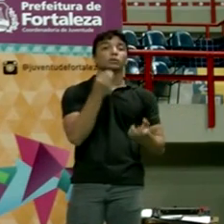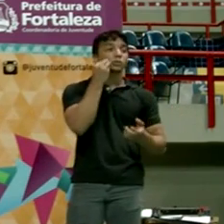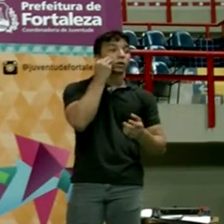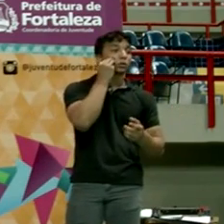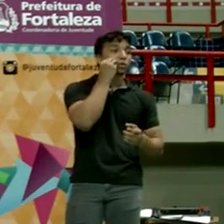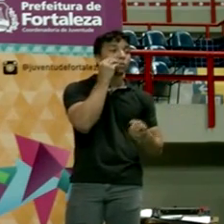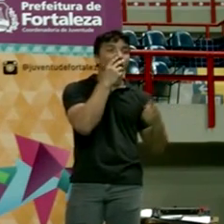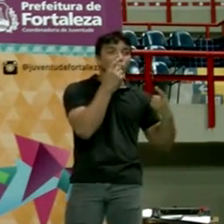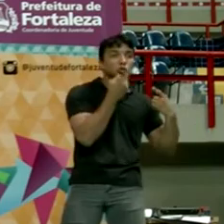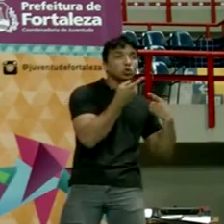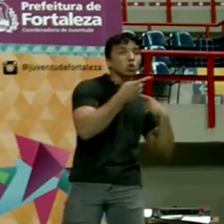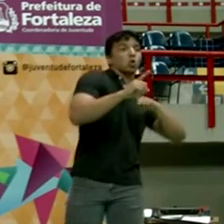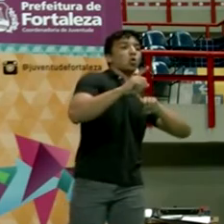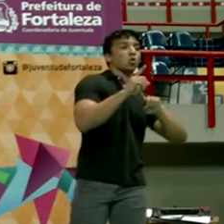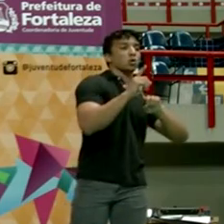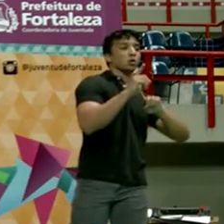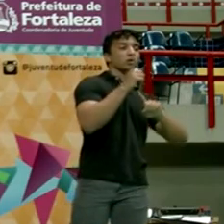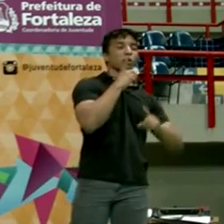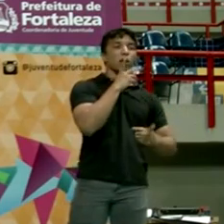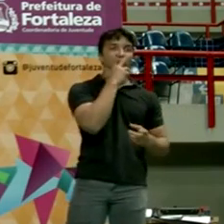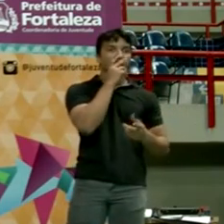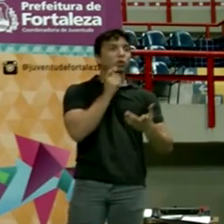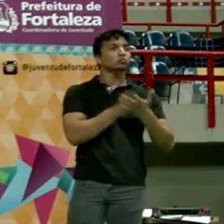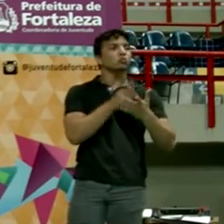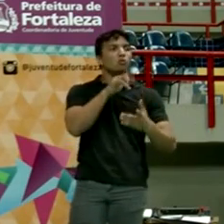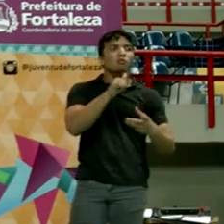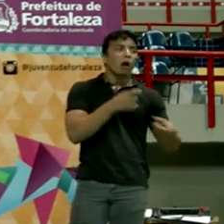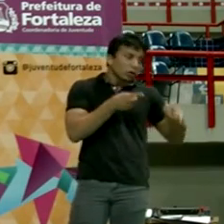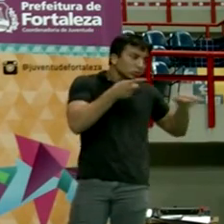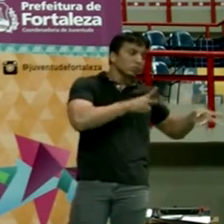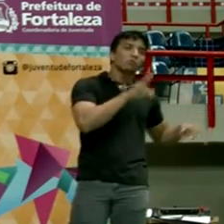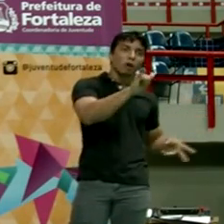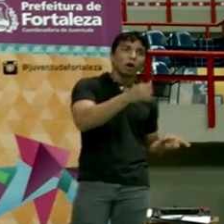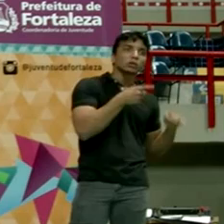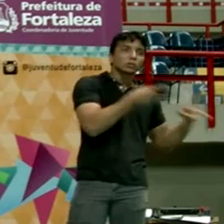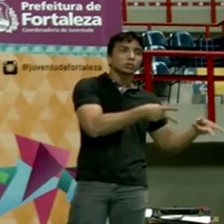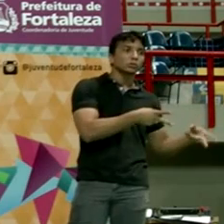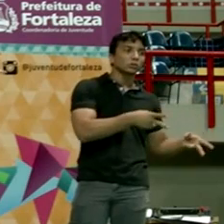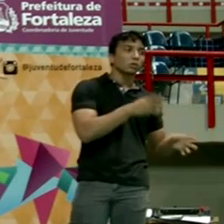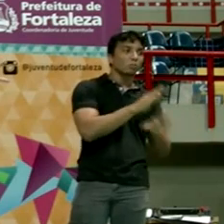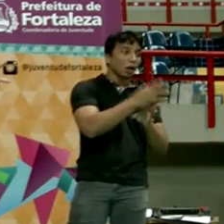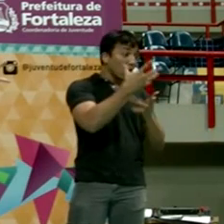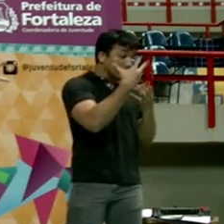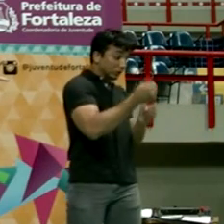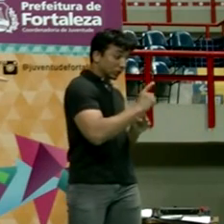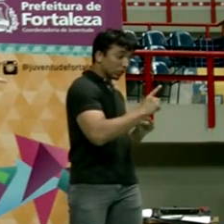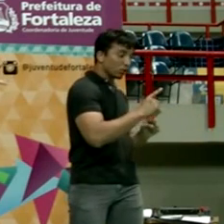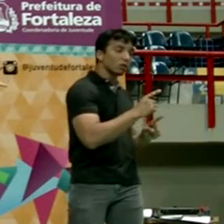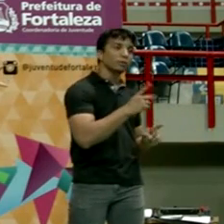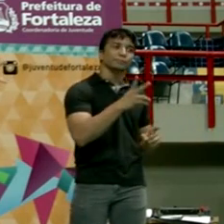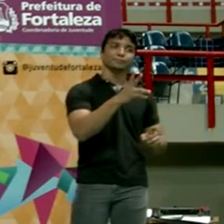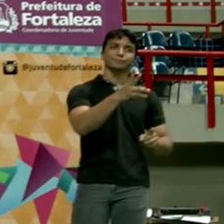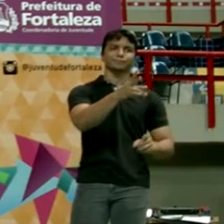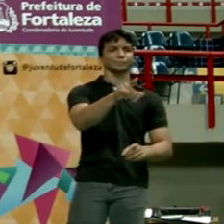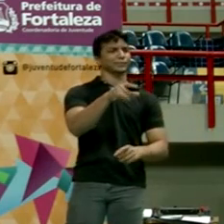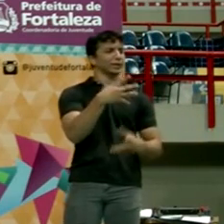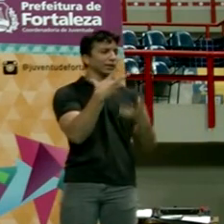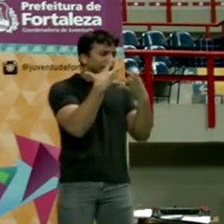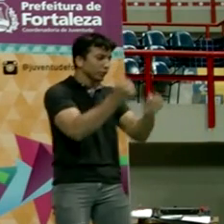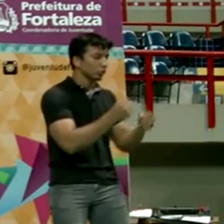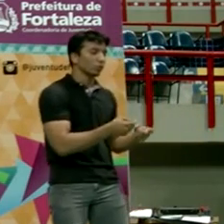tentou? Tentou dar um golpe de mestre. Ameaçou renunciar, porque achava que o Congresso não ia aceitar. O